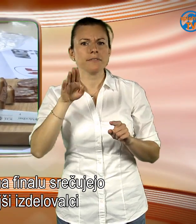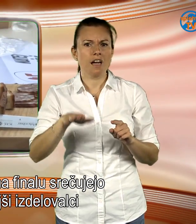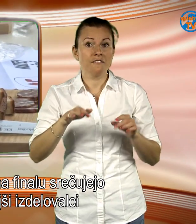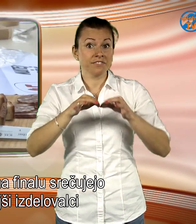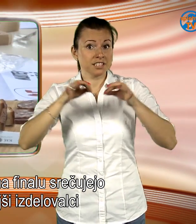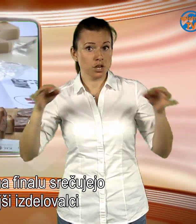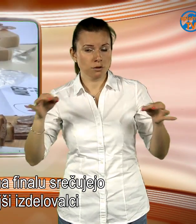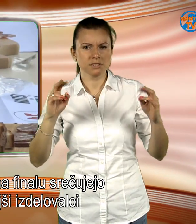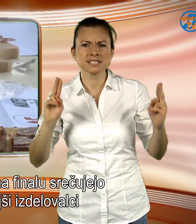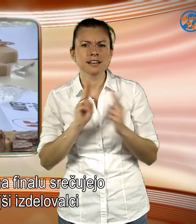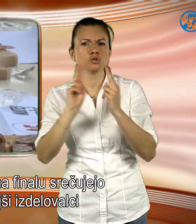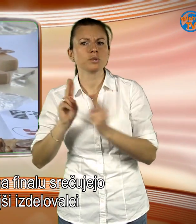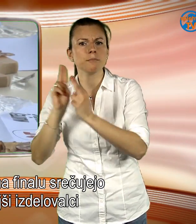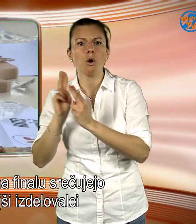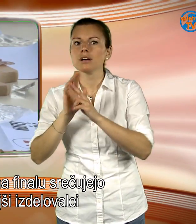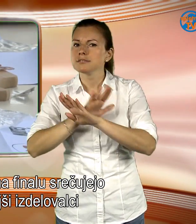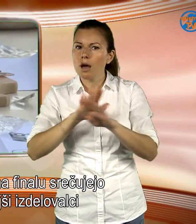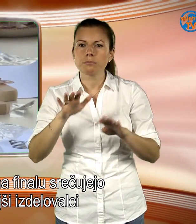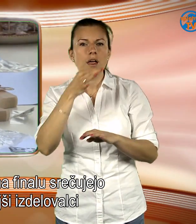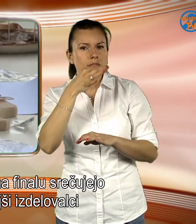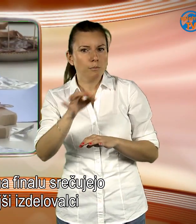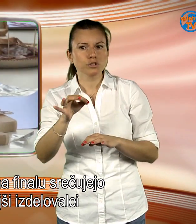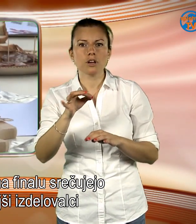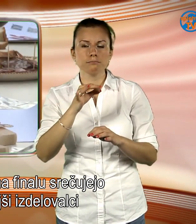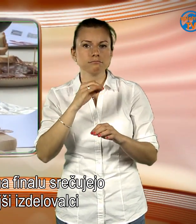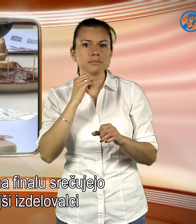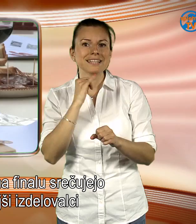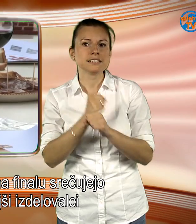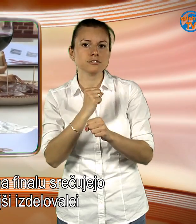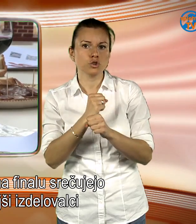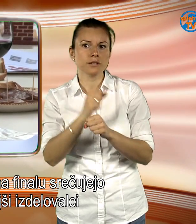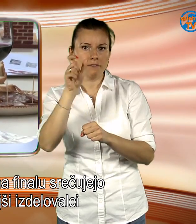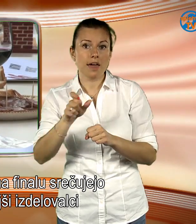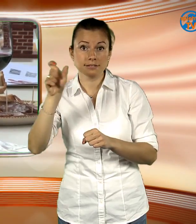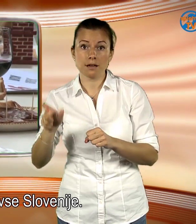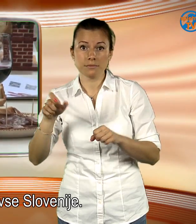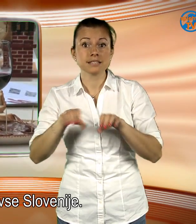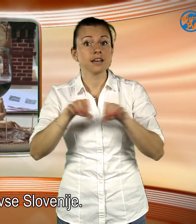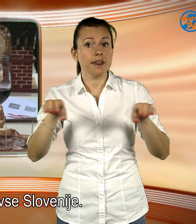Sicer pa se na finalu srečujejo le najboljši izdelovalci salam iz vse Slovenije.